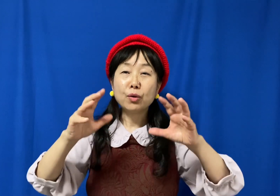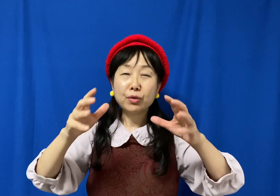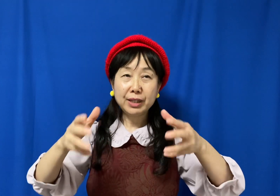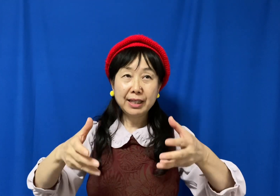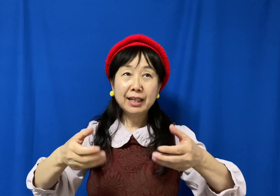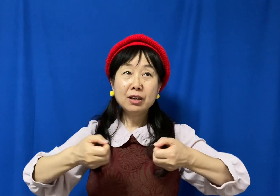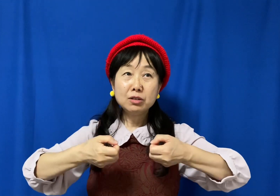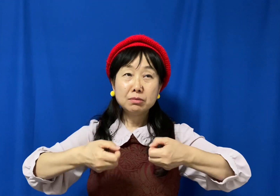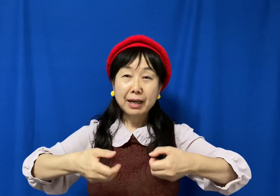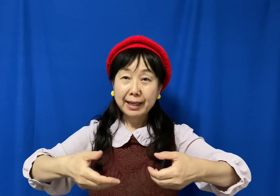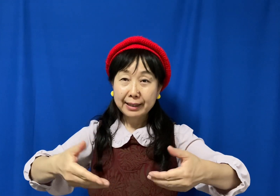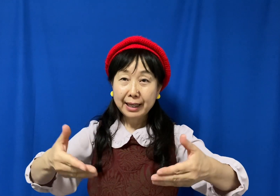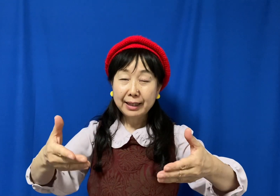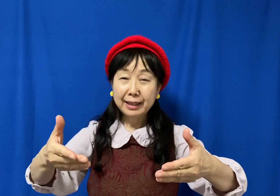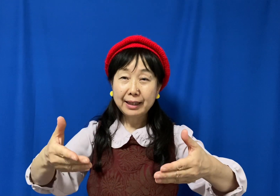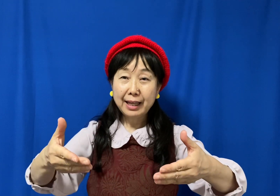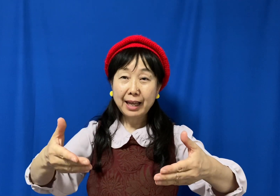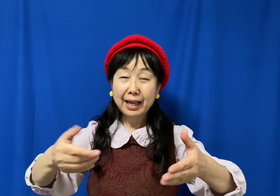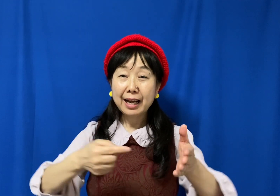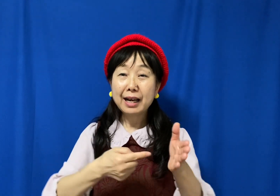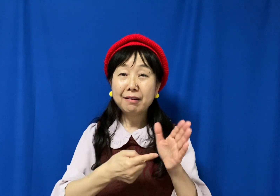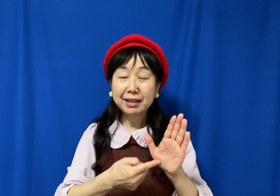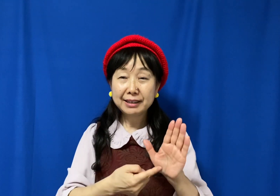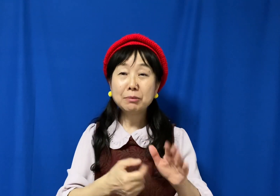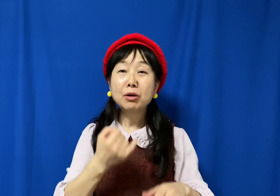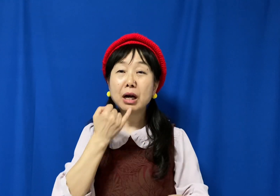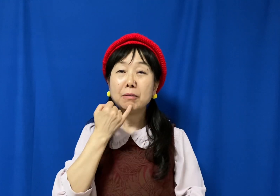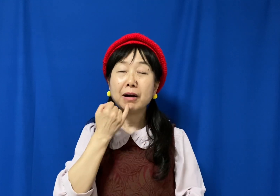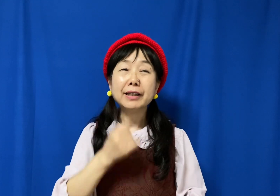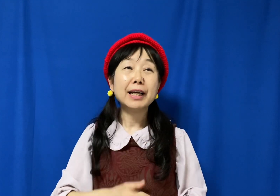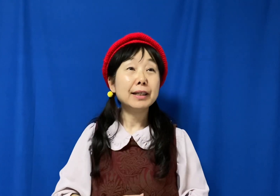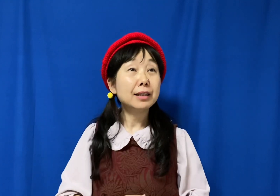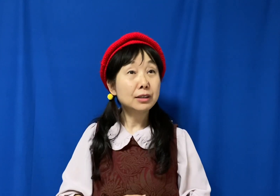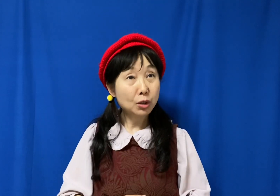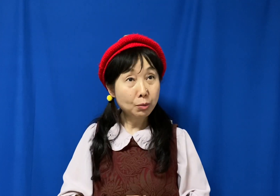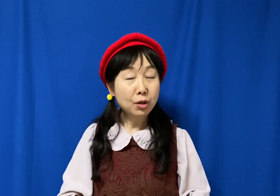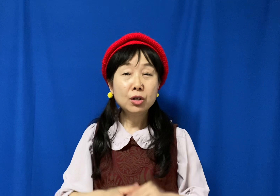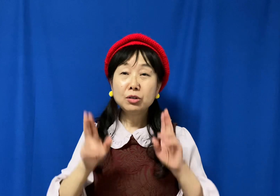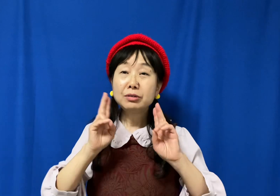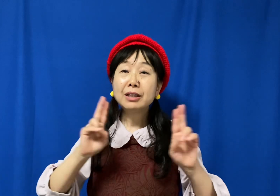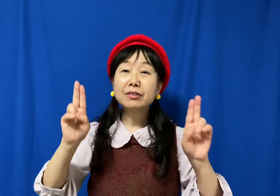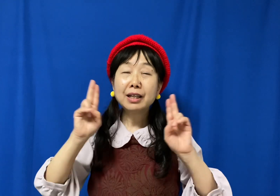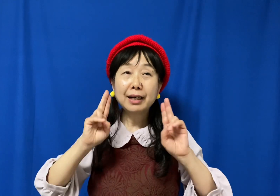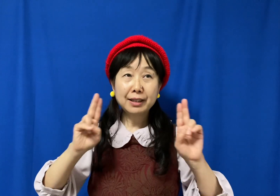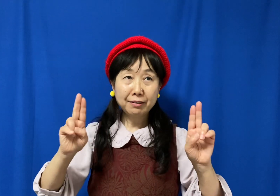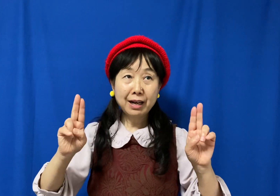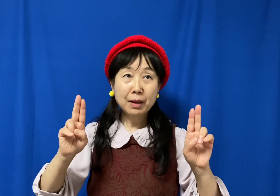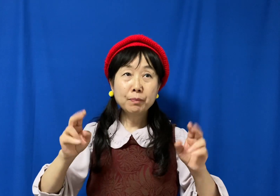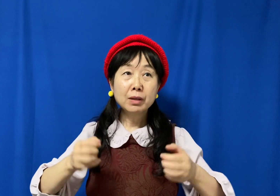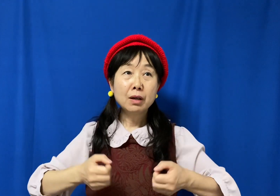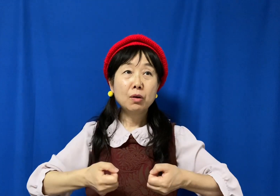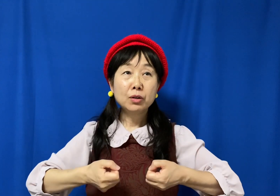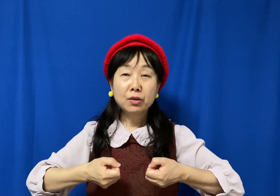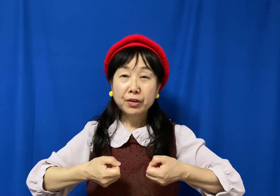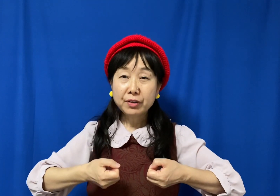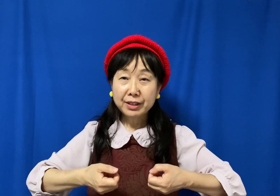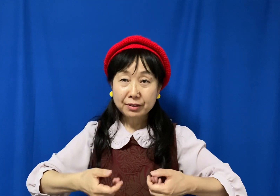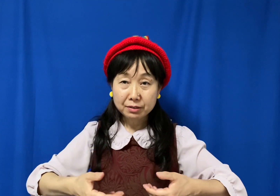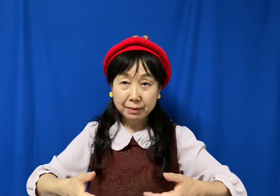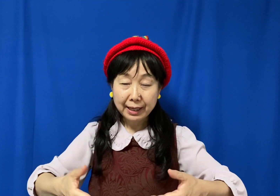に生まれたって表しても構わないんですけども、歌の中ではこの世に生まれ